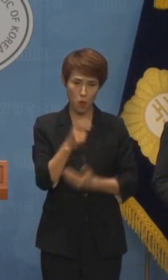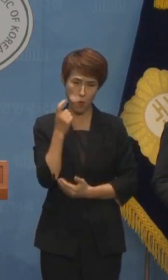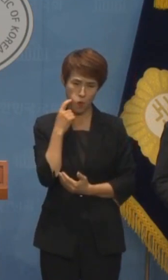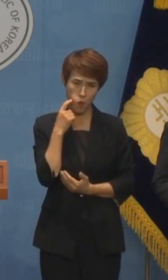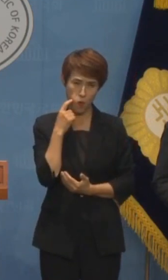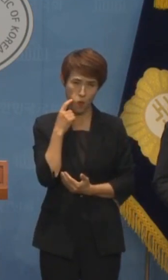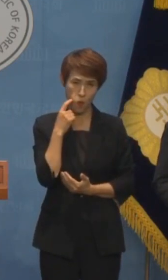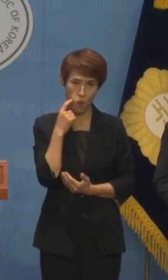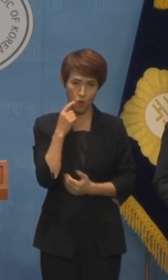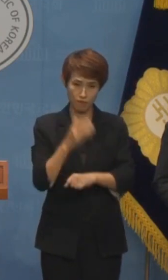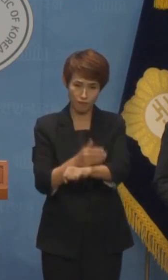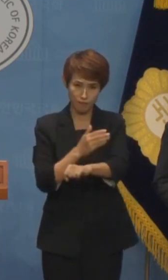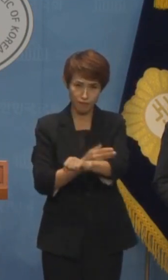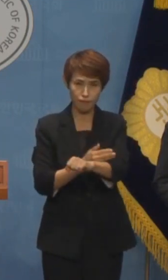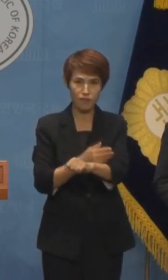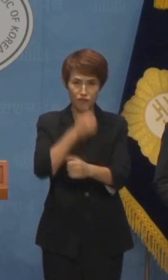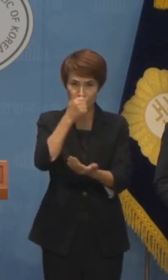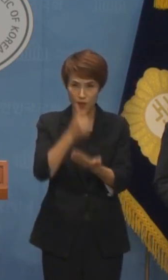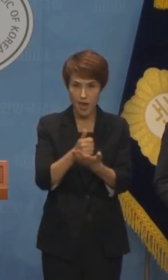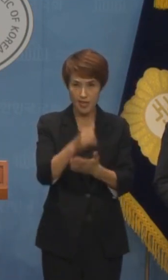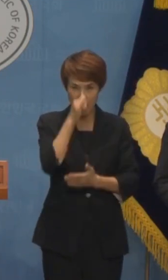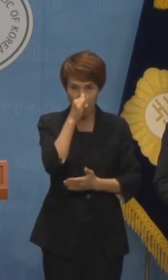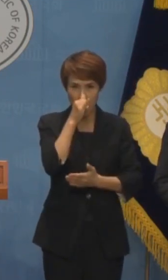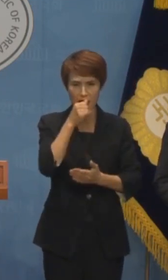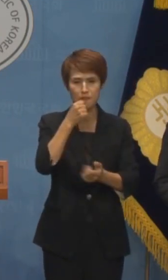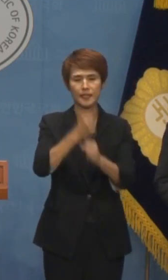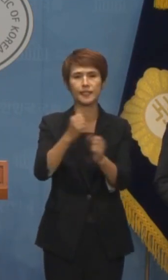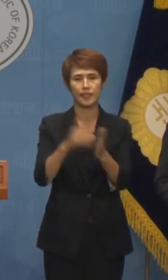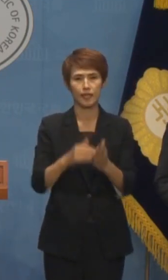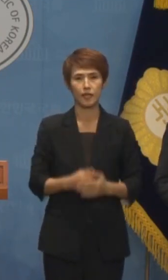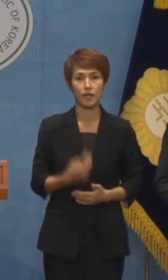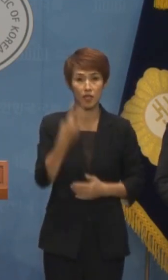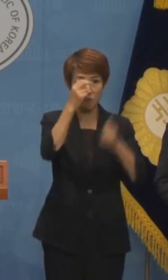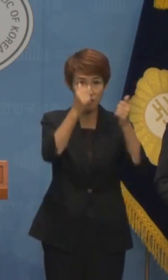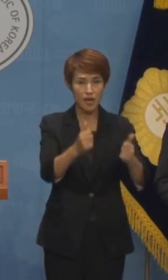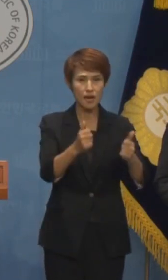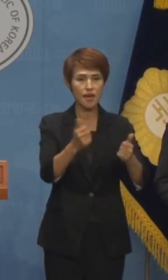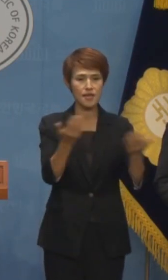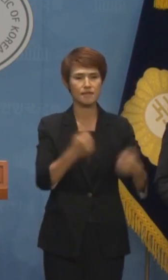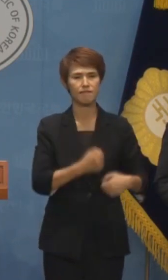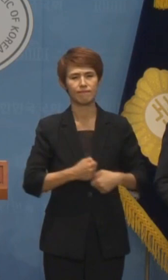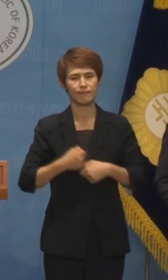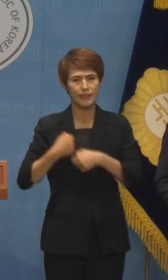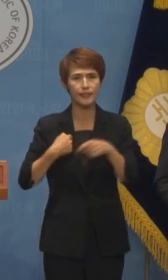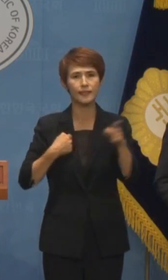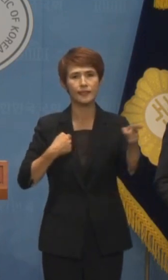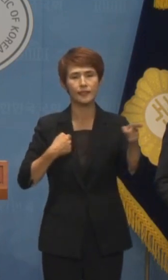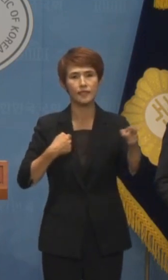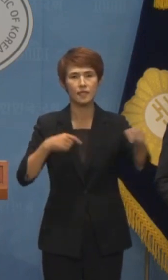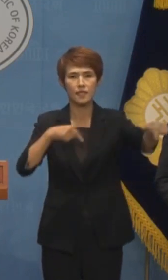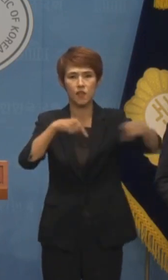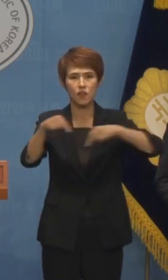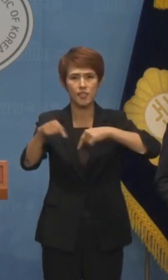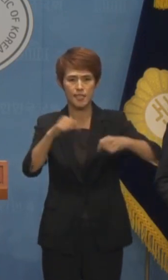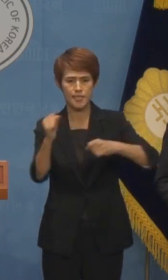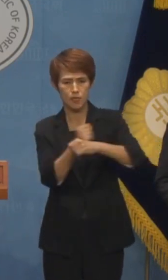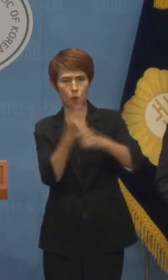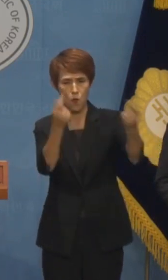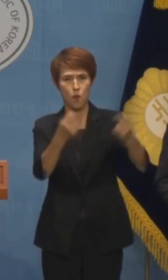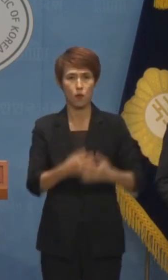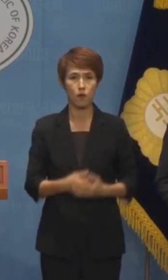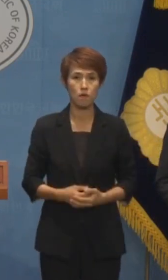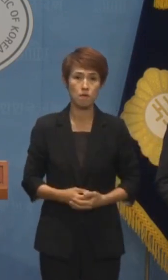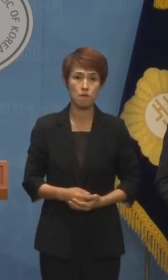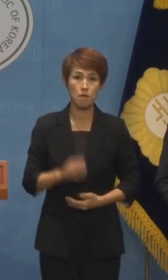사실로 범죄 혐의를 만들었습니다. 검찰의 징부유기이자 명백한 정치 공작입니다.